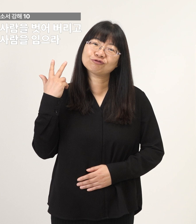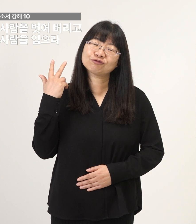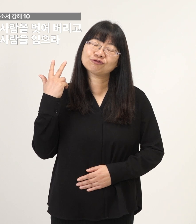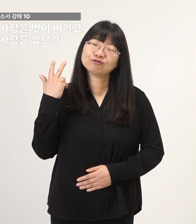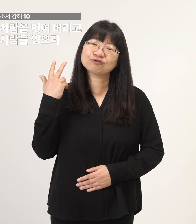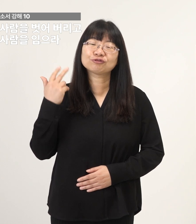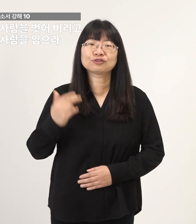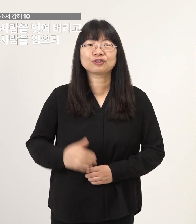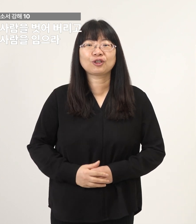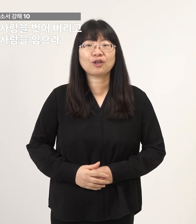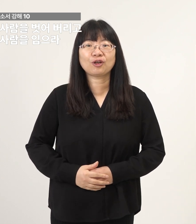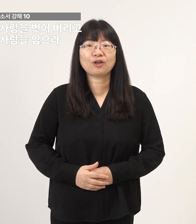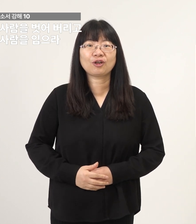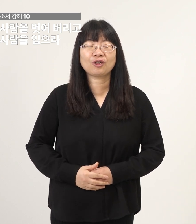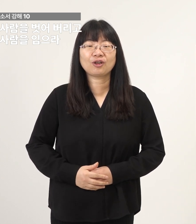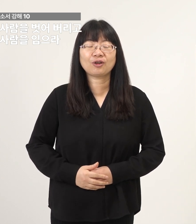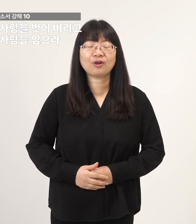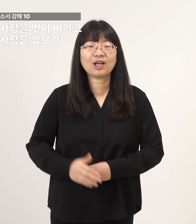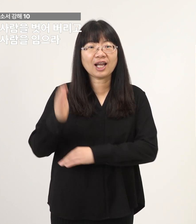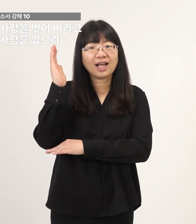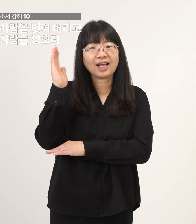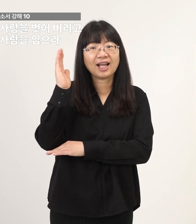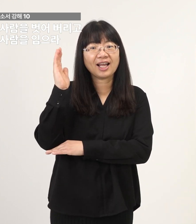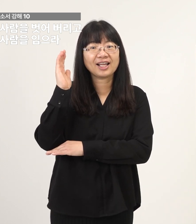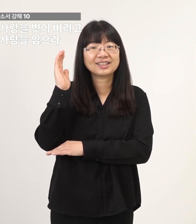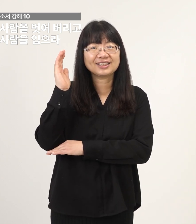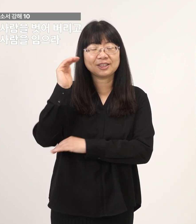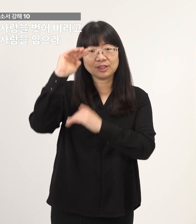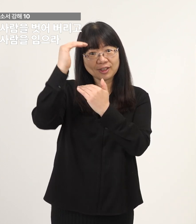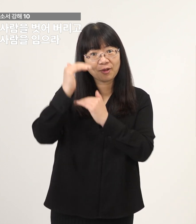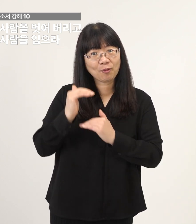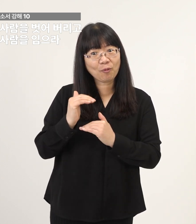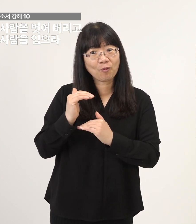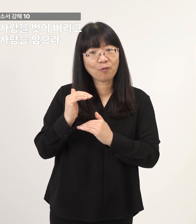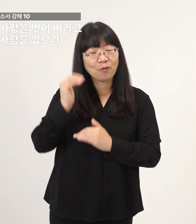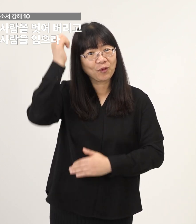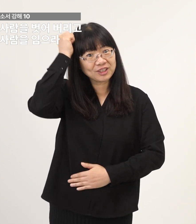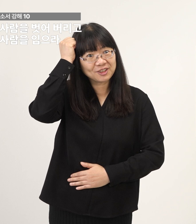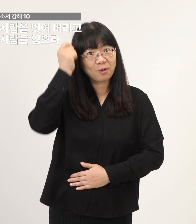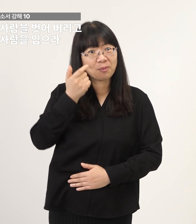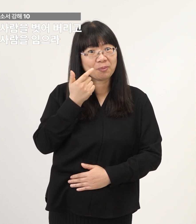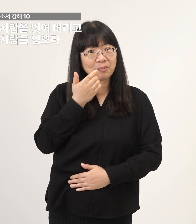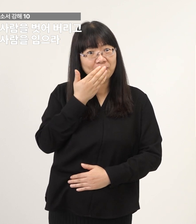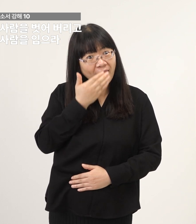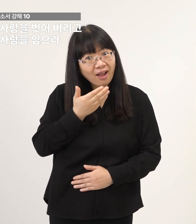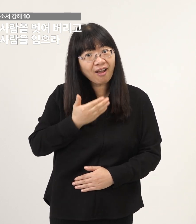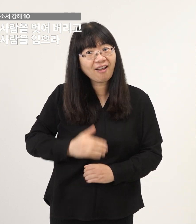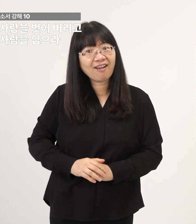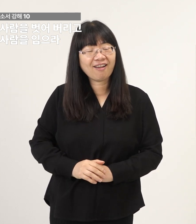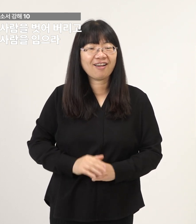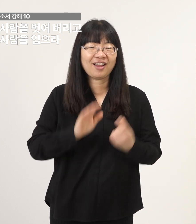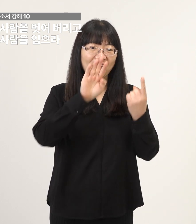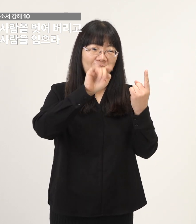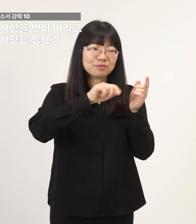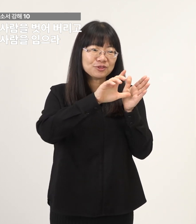뭘 들었는지 혹 기억하고 계십니까? 예, 1부 때도